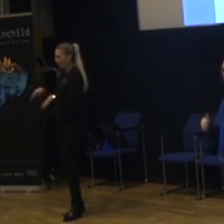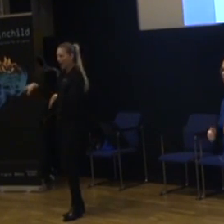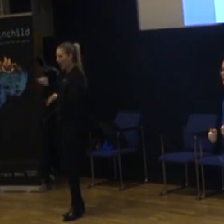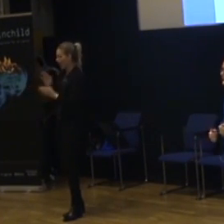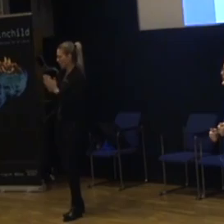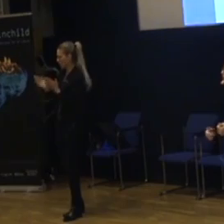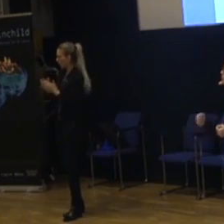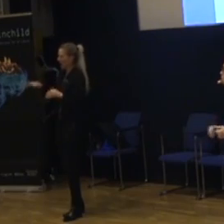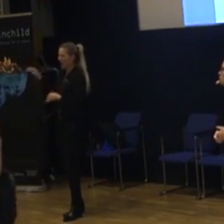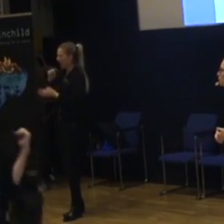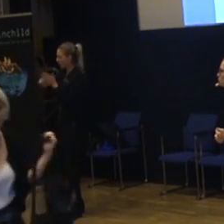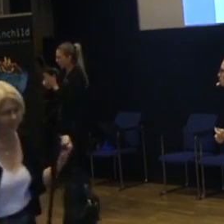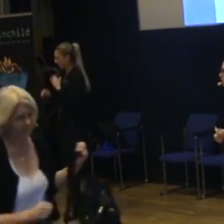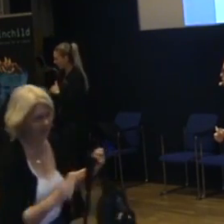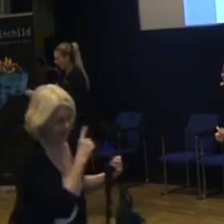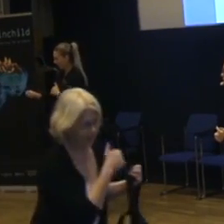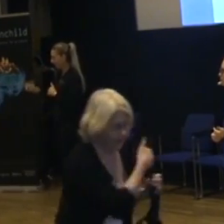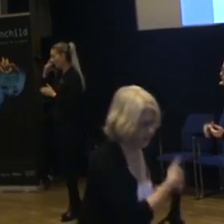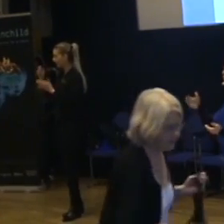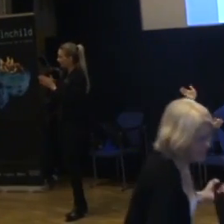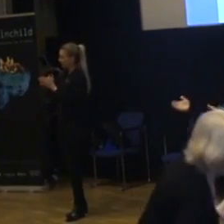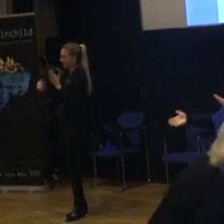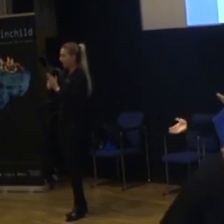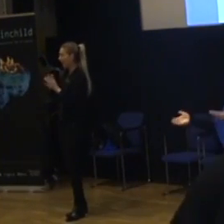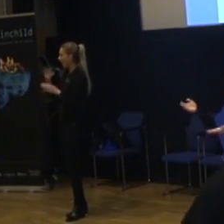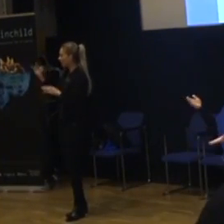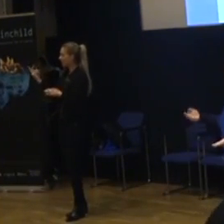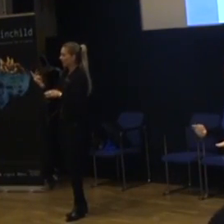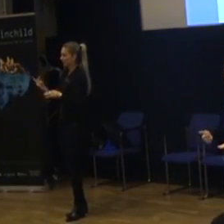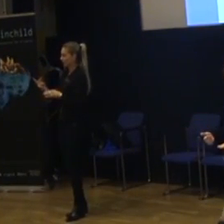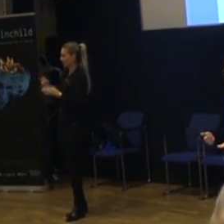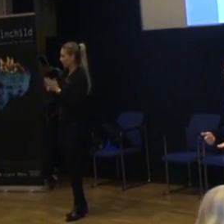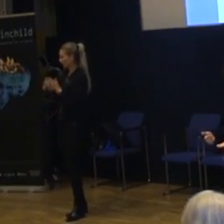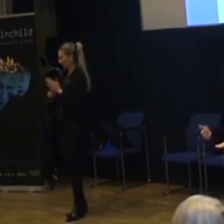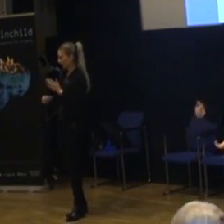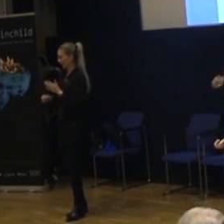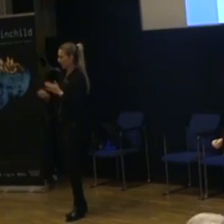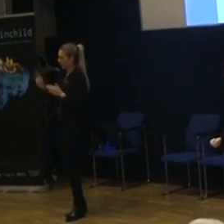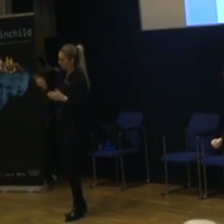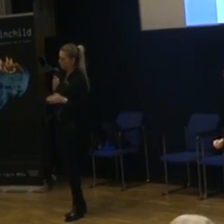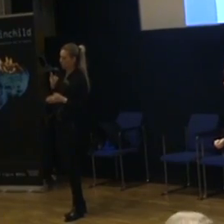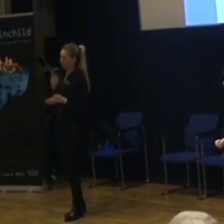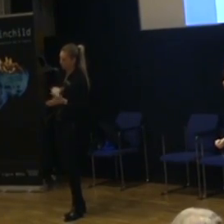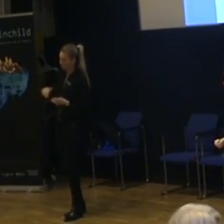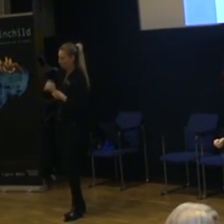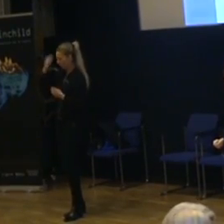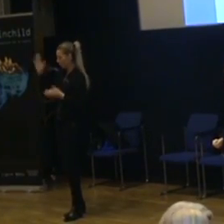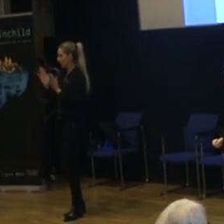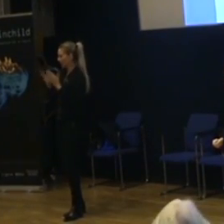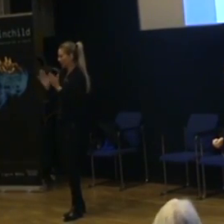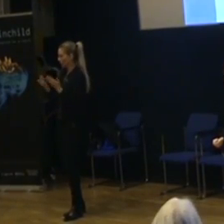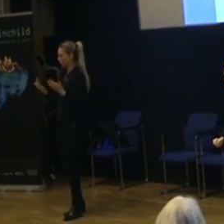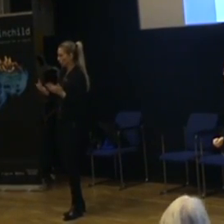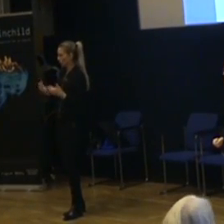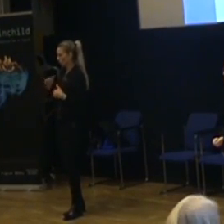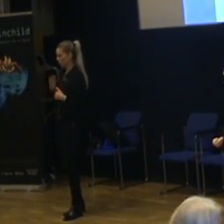Leta alla författare. Tipsa om lite olika författare istället. Både vuxenlitteratur och barnlitteratur. Hermoine kan lika gärna snabbt göra